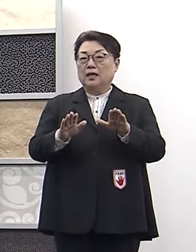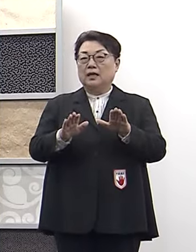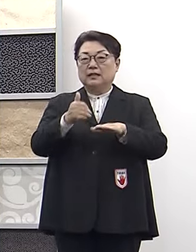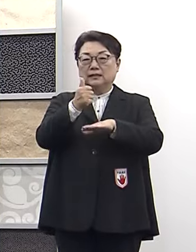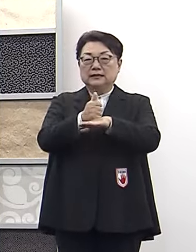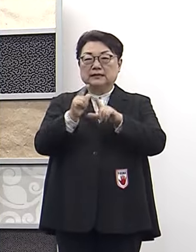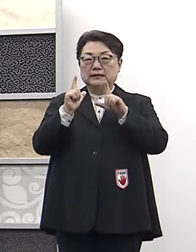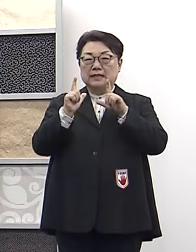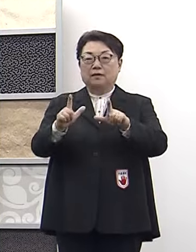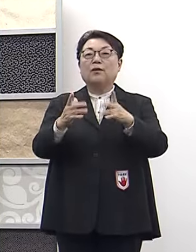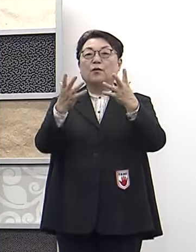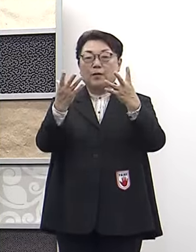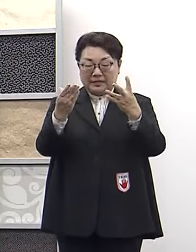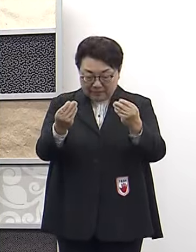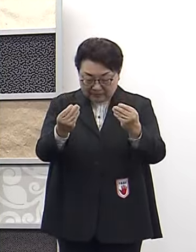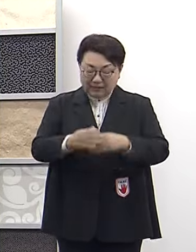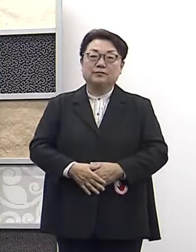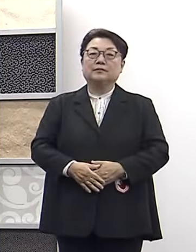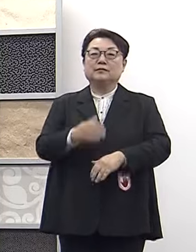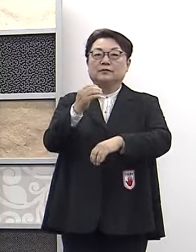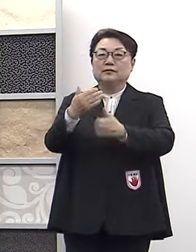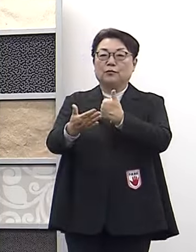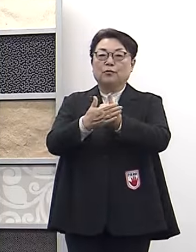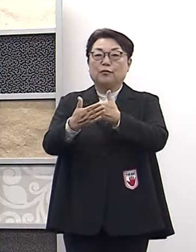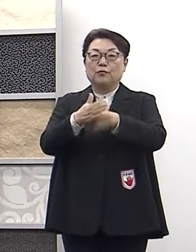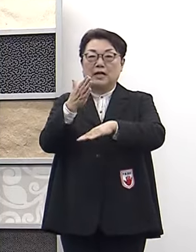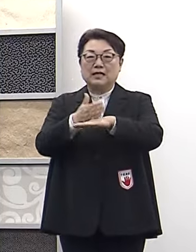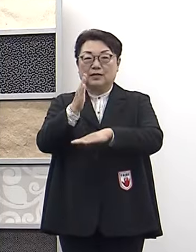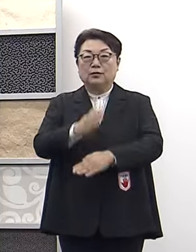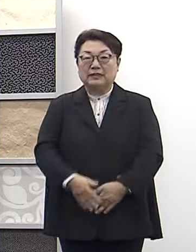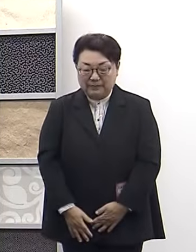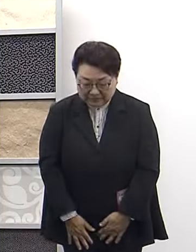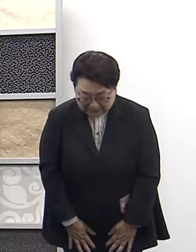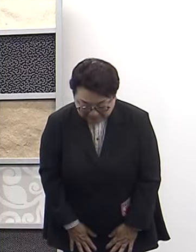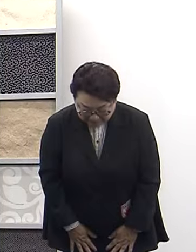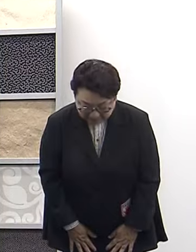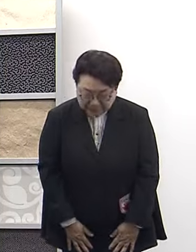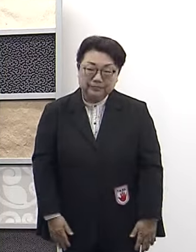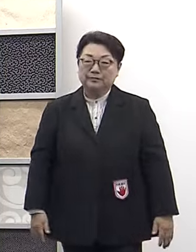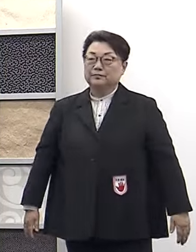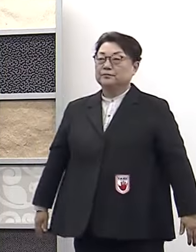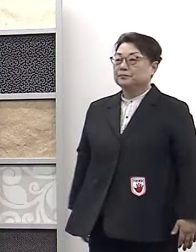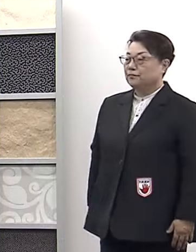知事記者会見を終了いたします。ご協力ありがとうございました。 ありがとうございました。